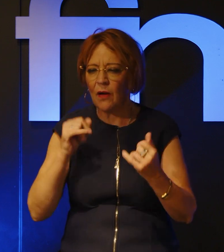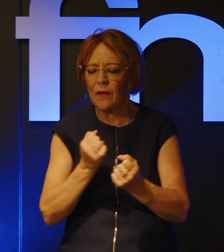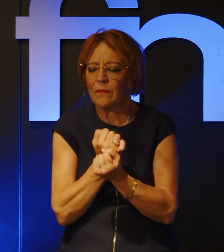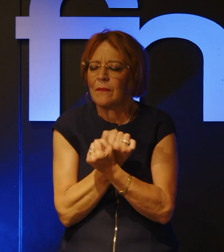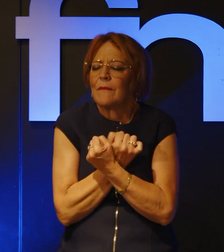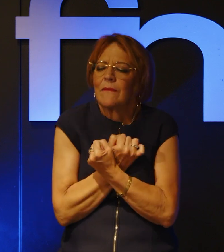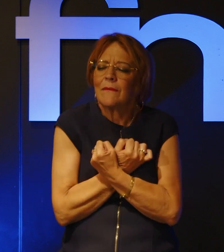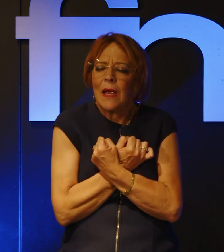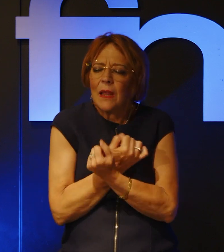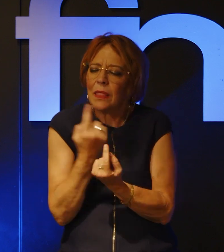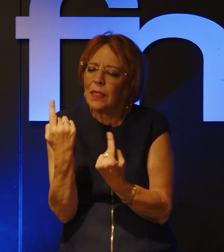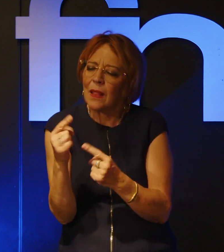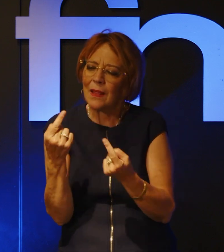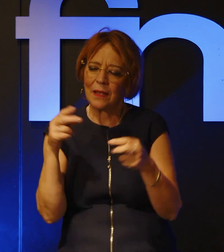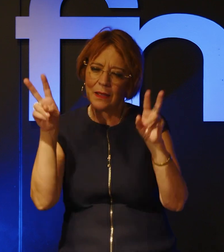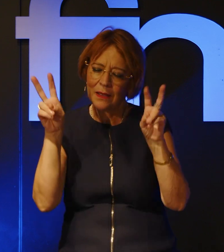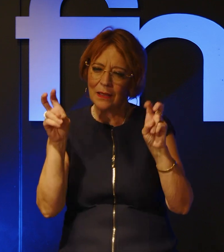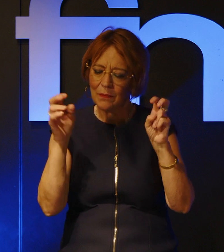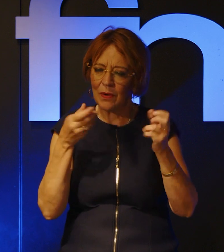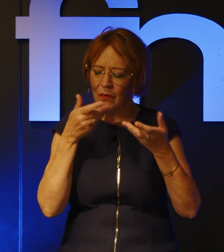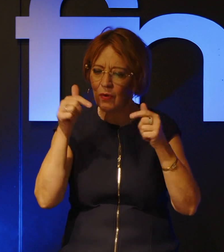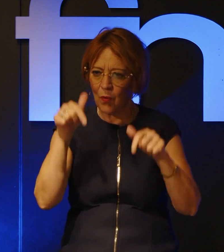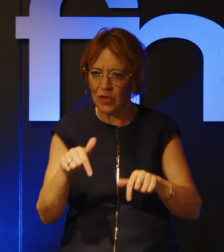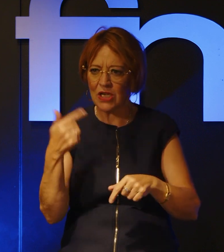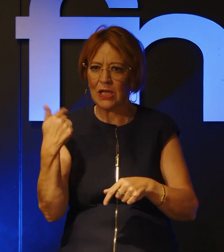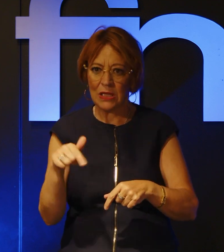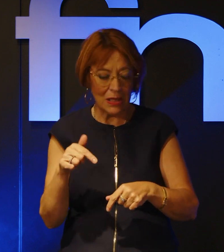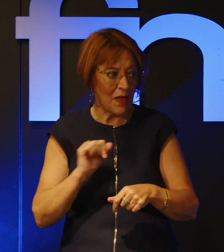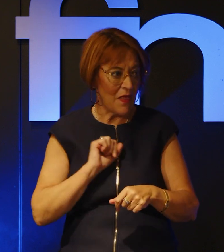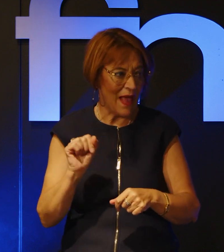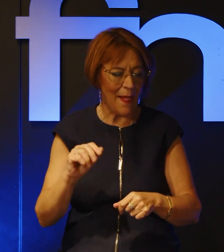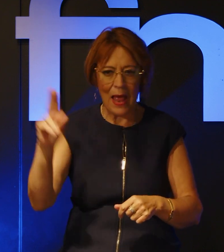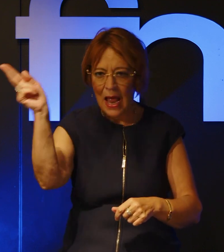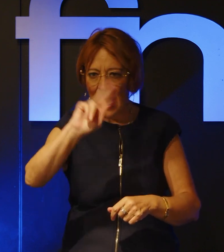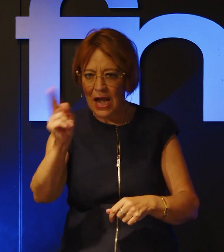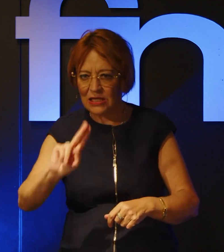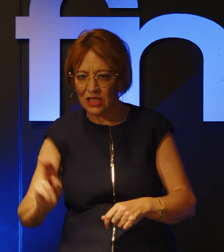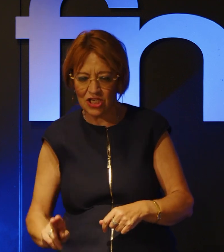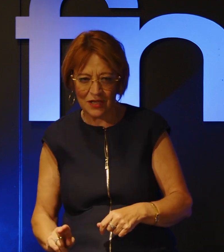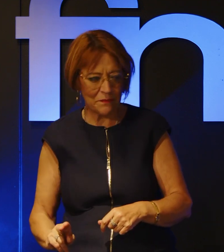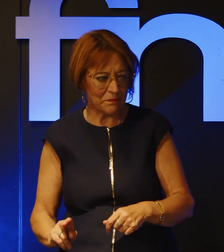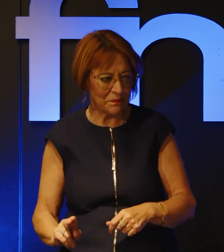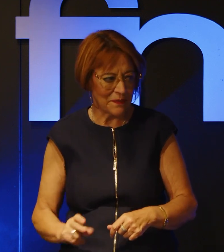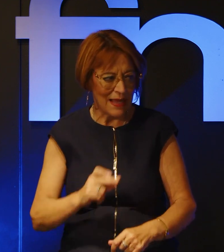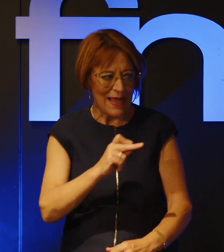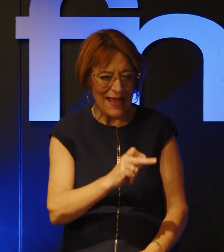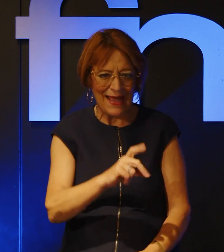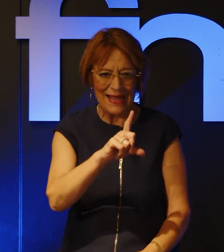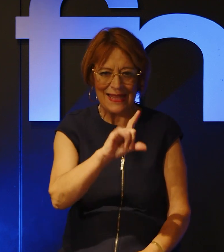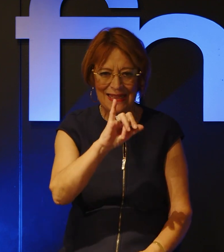singularidade é o tema da conversa de hoje que conta com a curadoria da artista visual e performer Alice